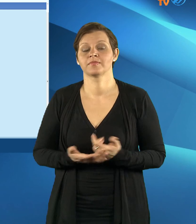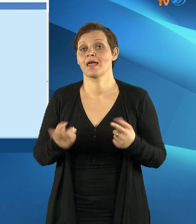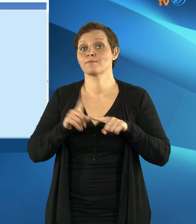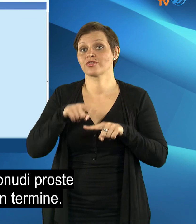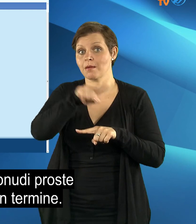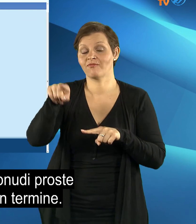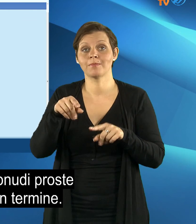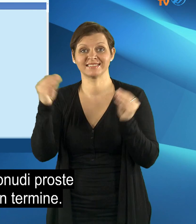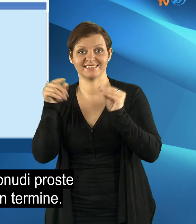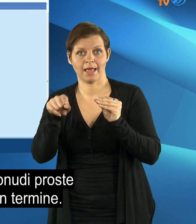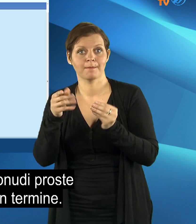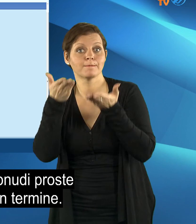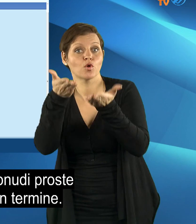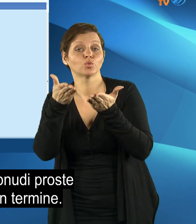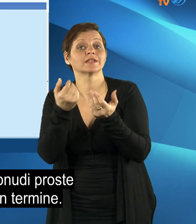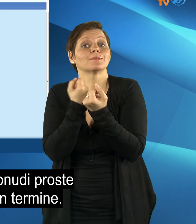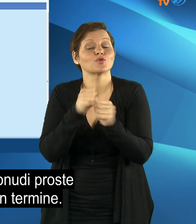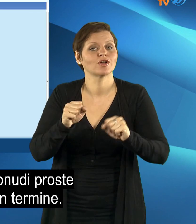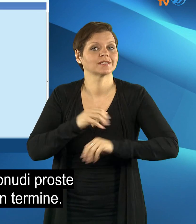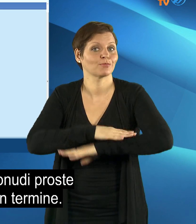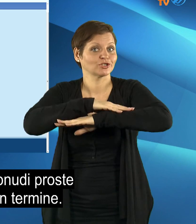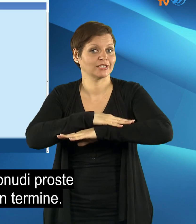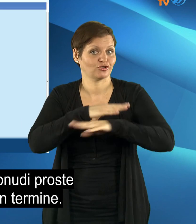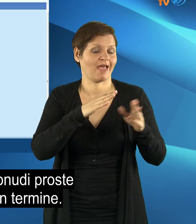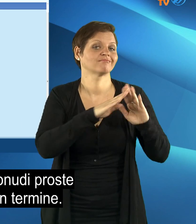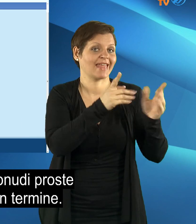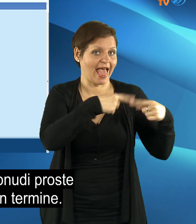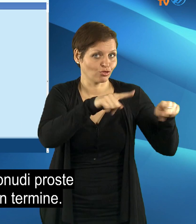Sistem vam nato ponudi proste počitniške enote in termine.